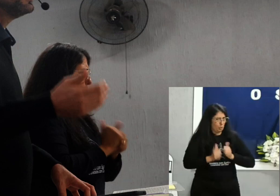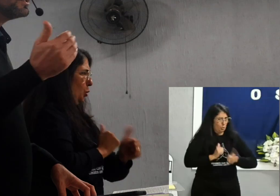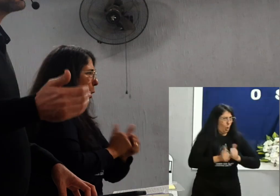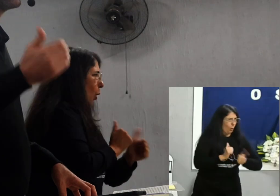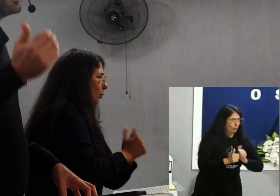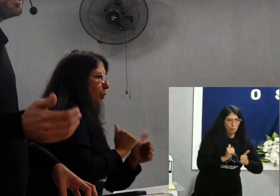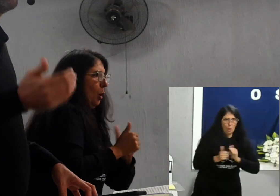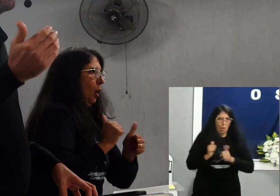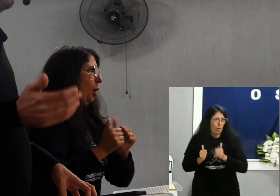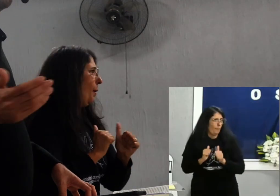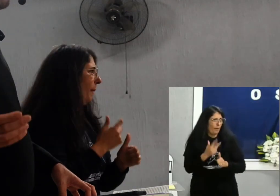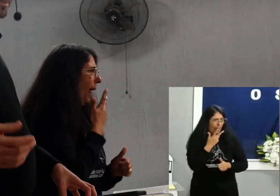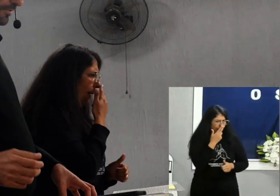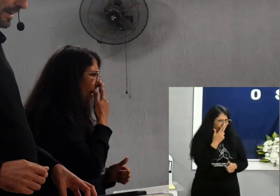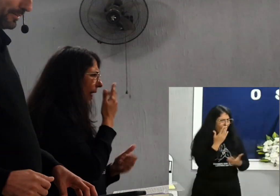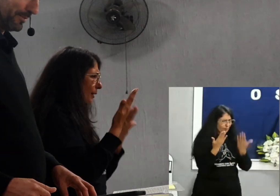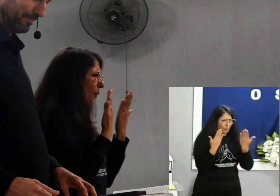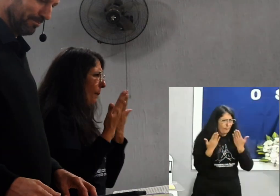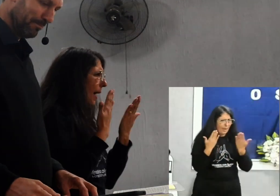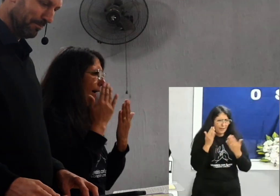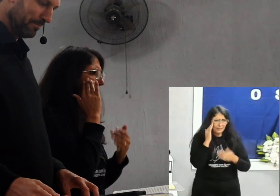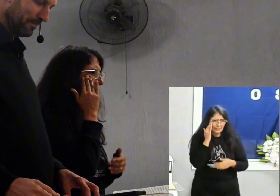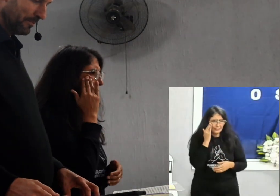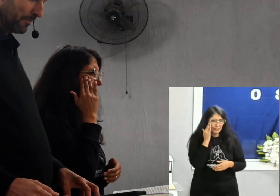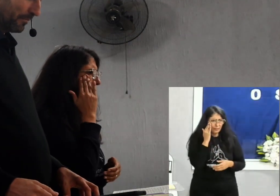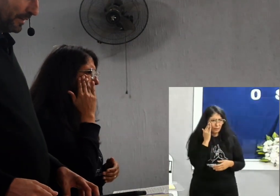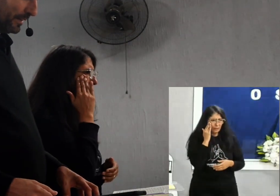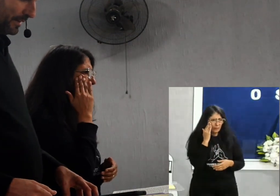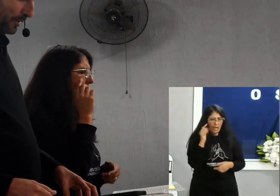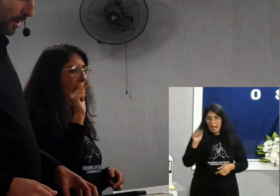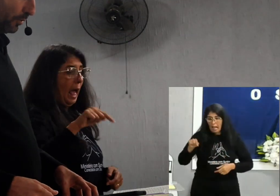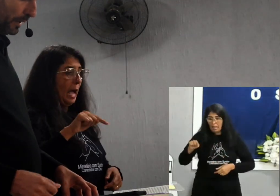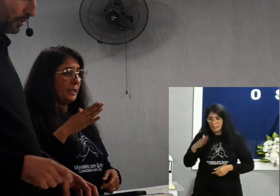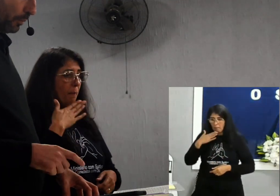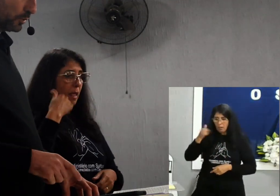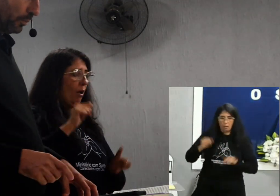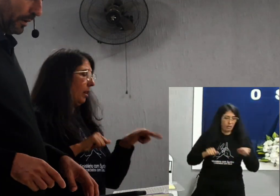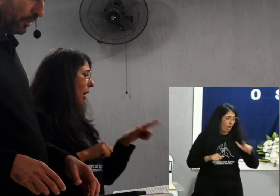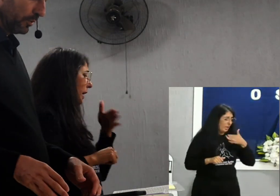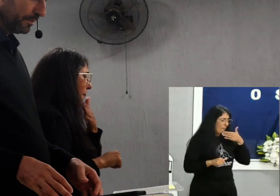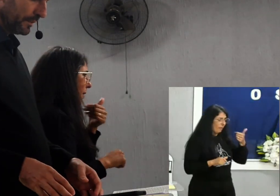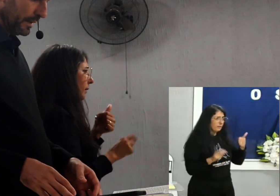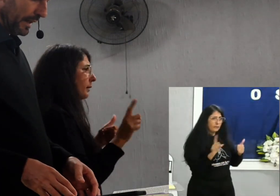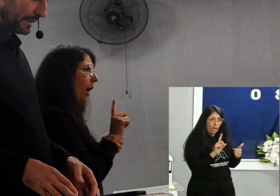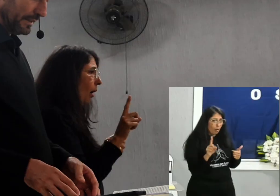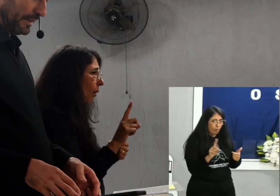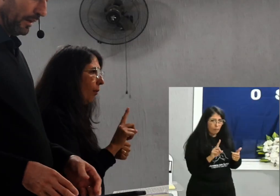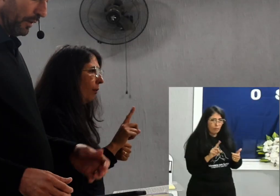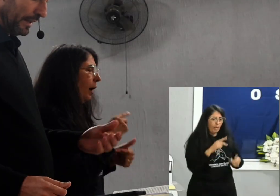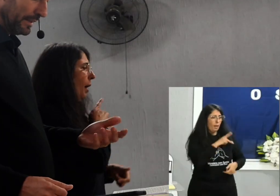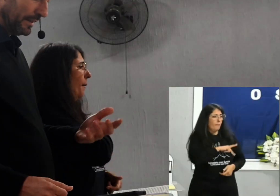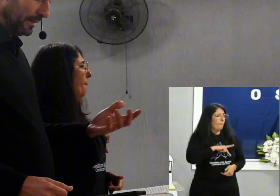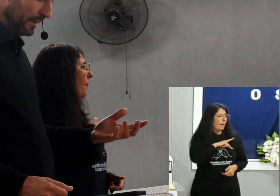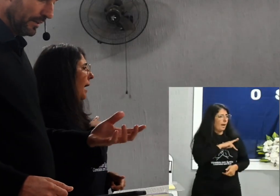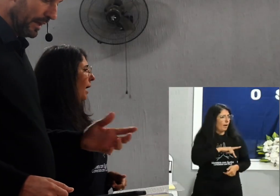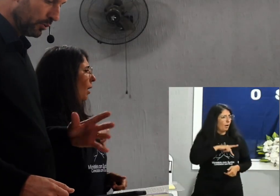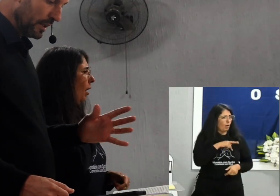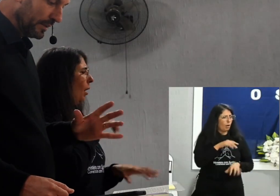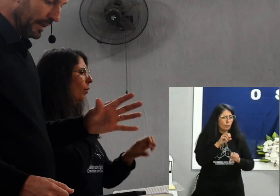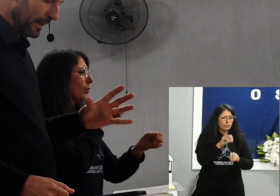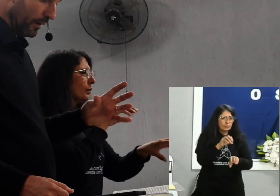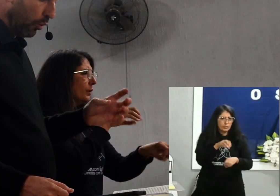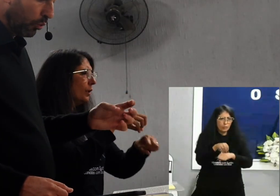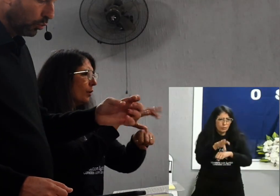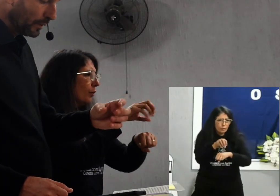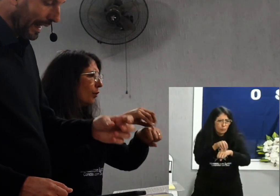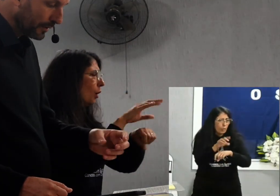isso. Isso sim é uma loucura de fato. O argumento do apóstolo Paulo aqui não é que Deus